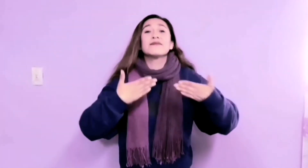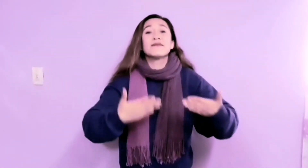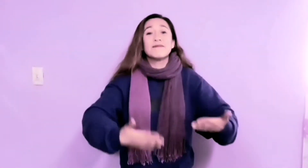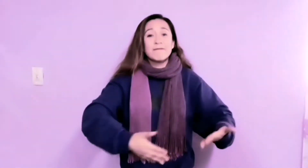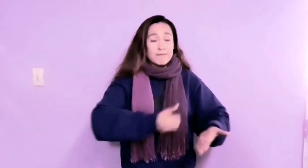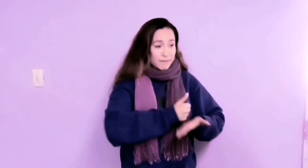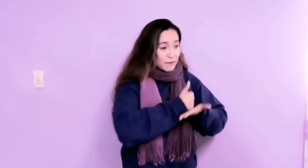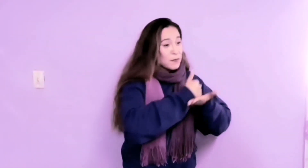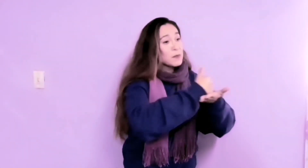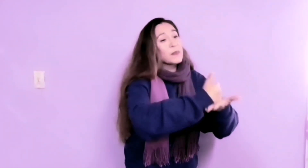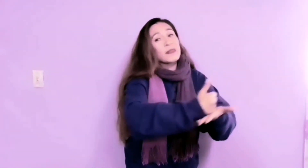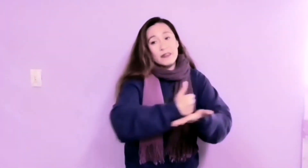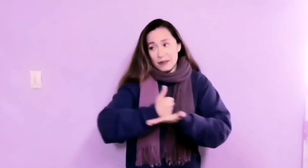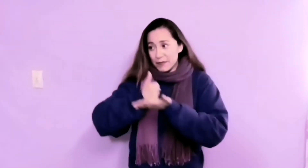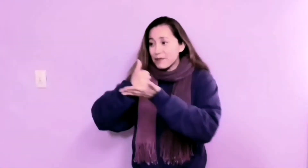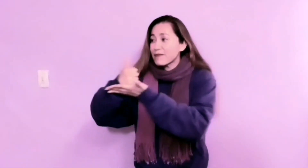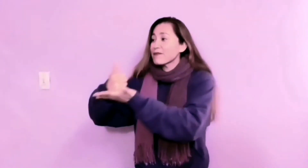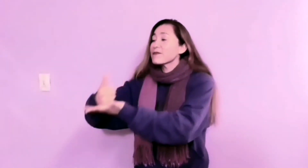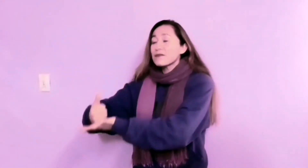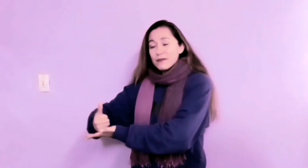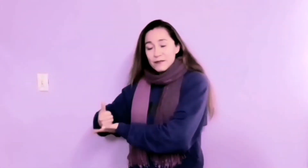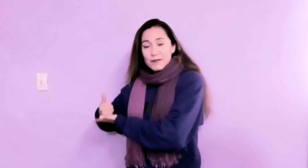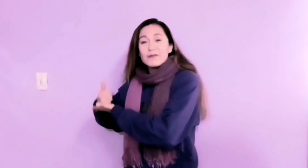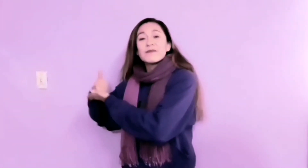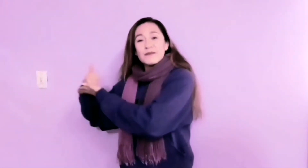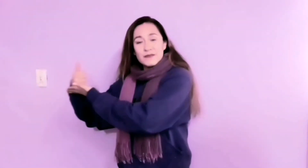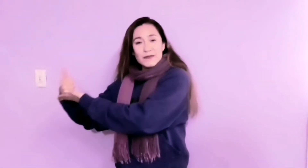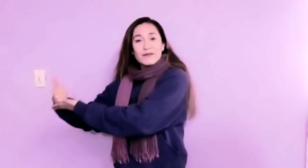gente, ayudar a los demás.